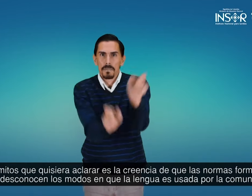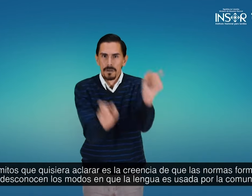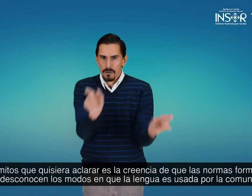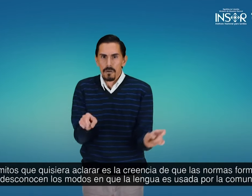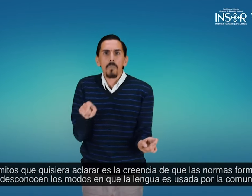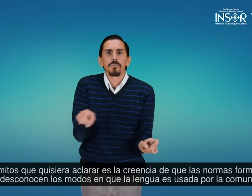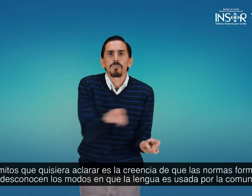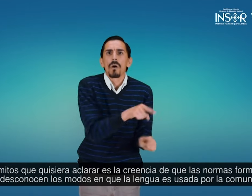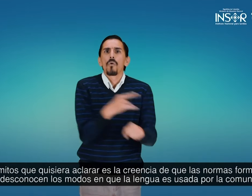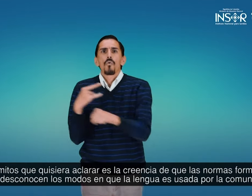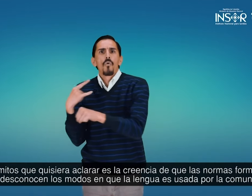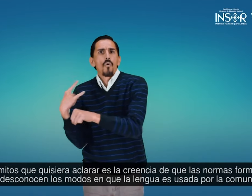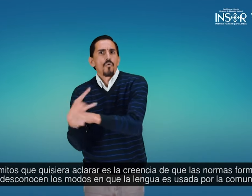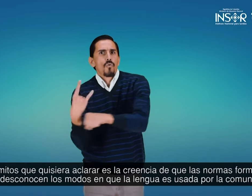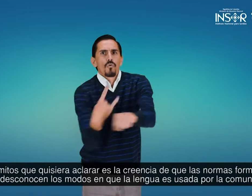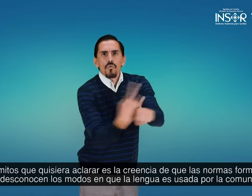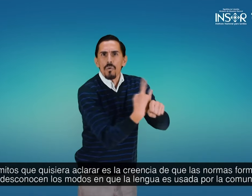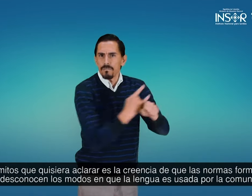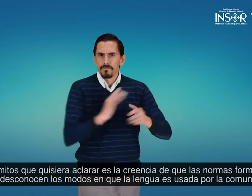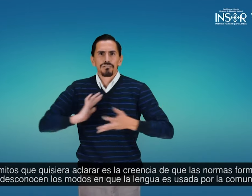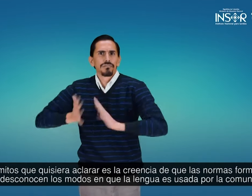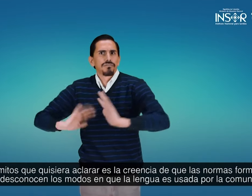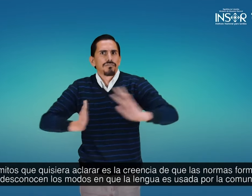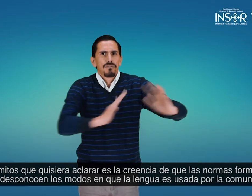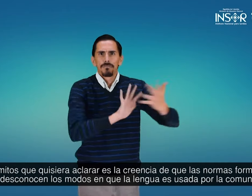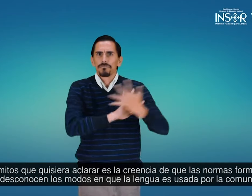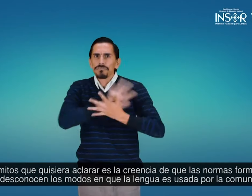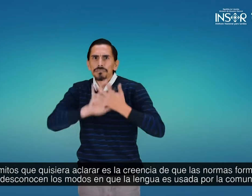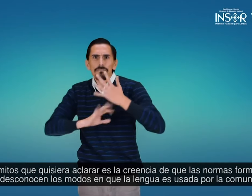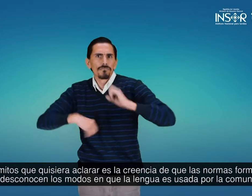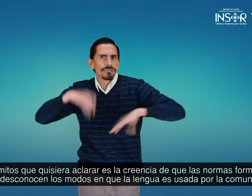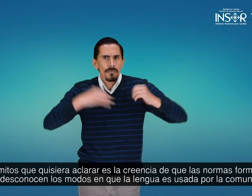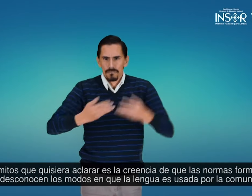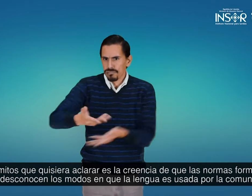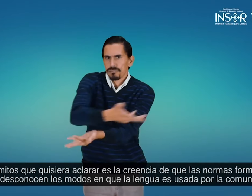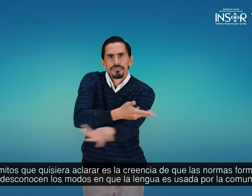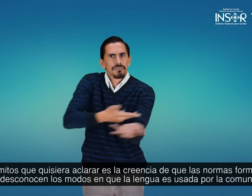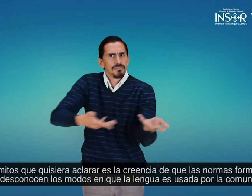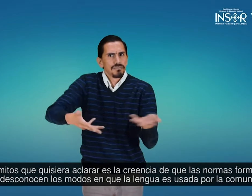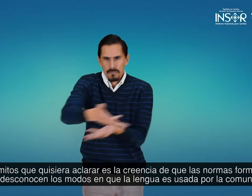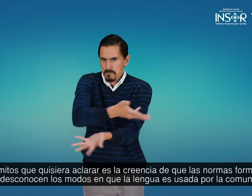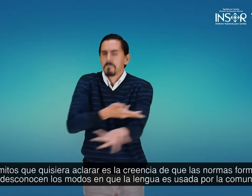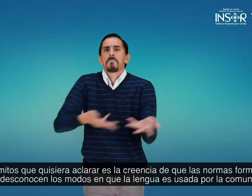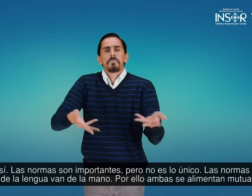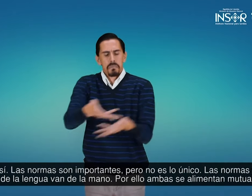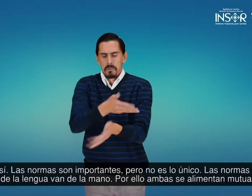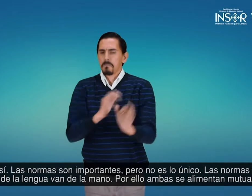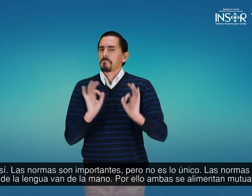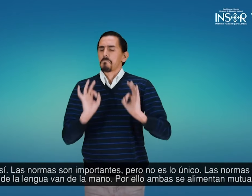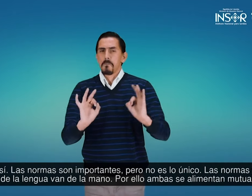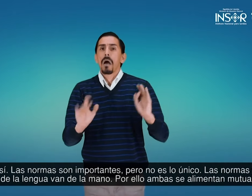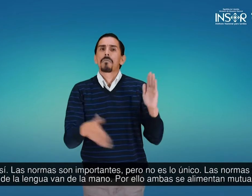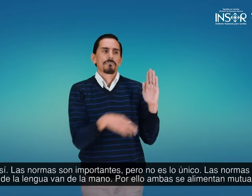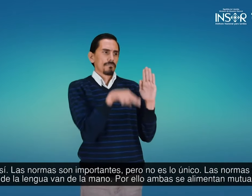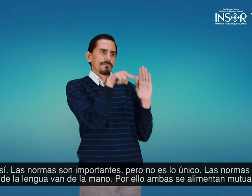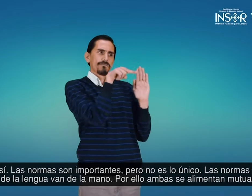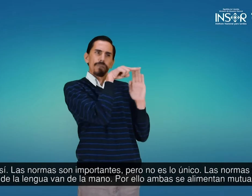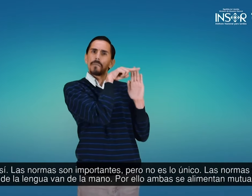las normas formales de la lengua desconocen los modos en que la lengua es usada por las personas.